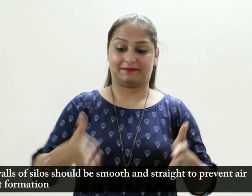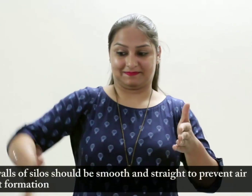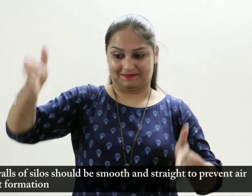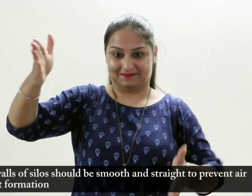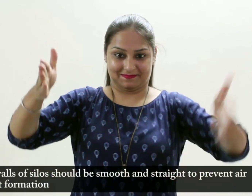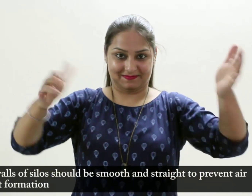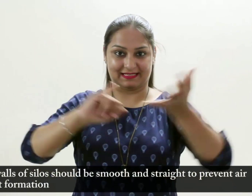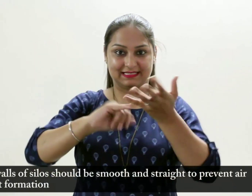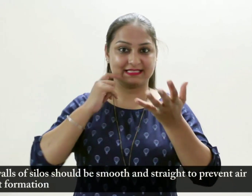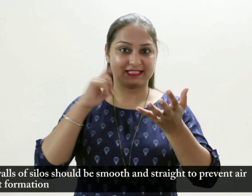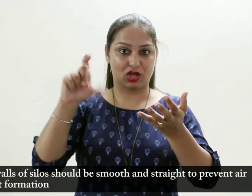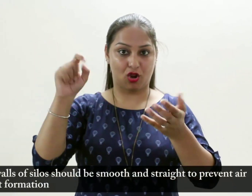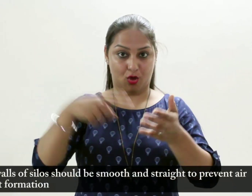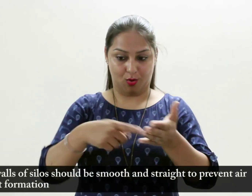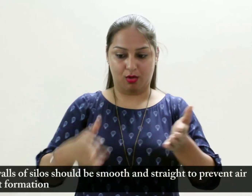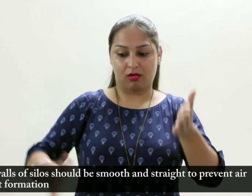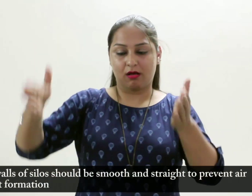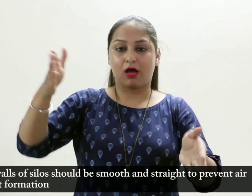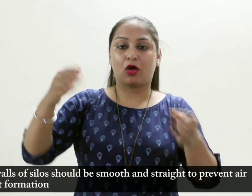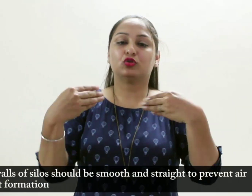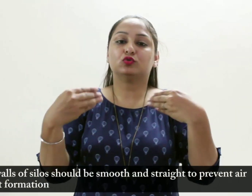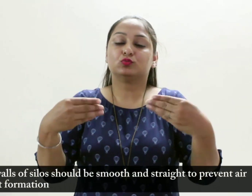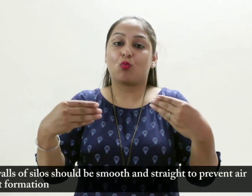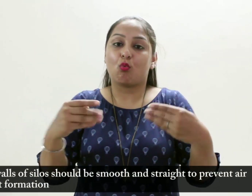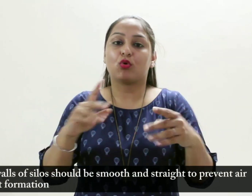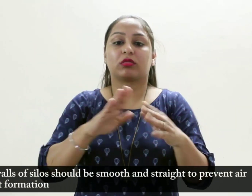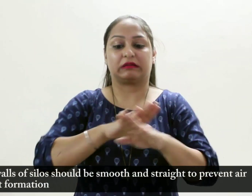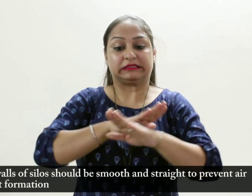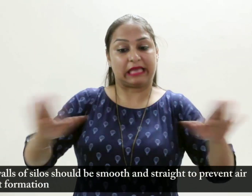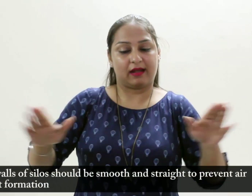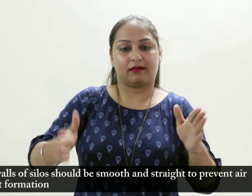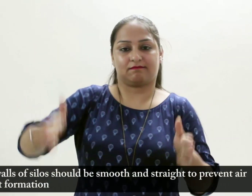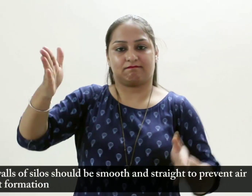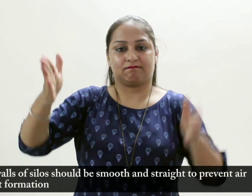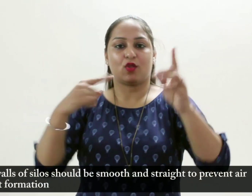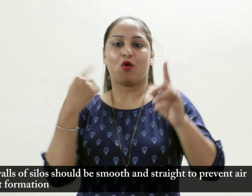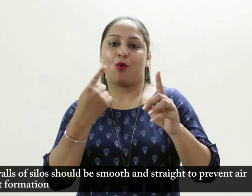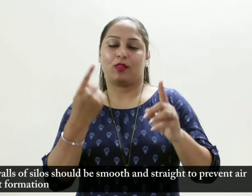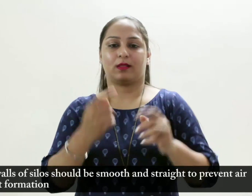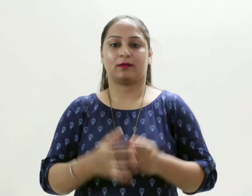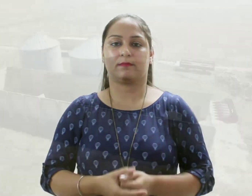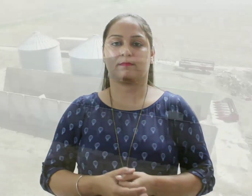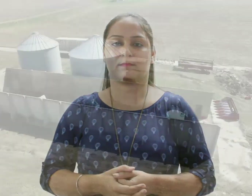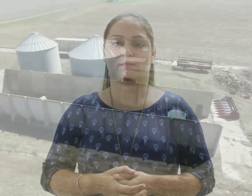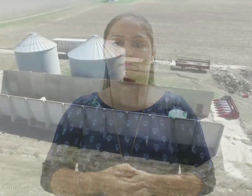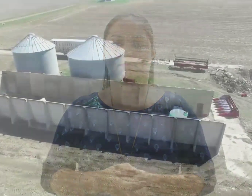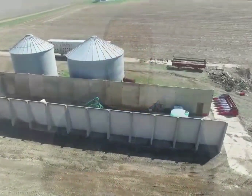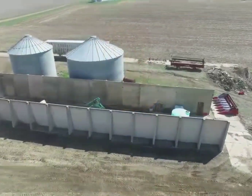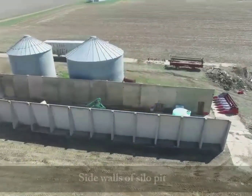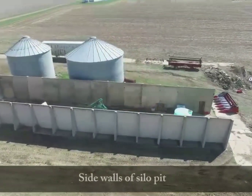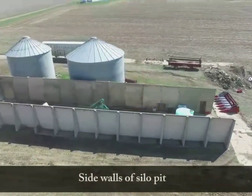एयर पॉकेट गठन को रोकने के लिए साइलो के साइड की दीवारें चिकनी और सीधी होनी चाहिए।